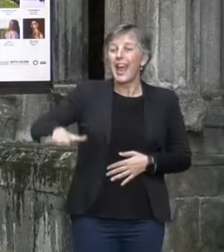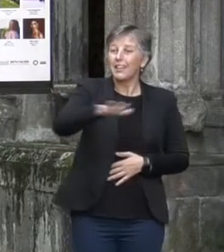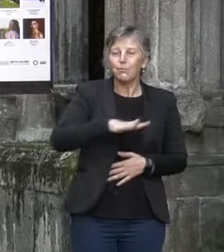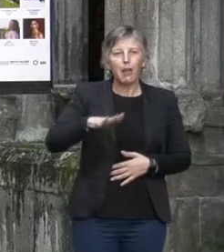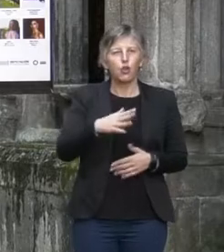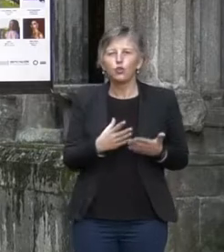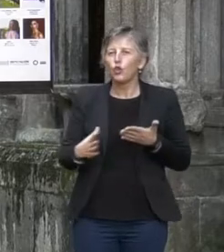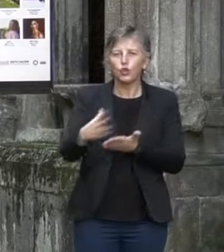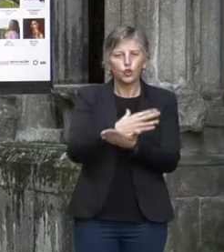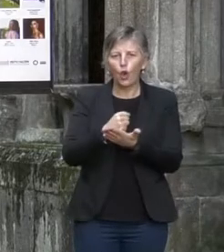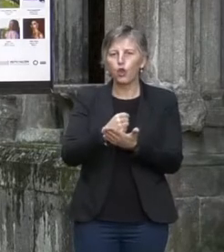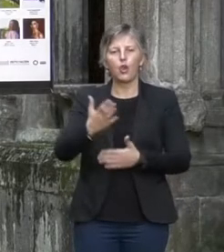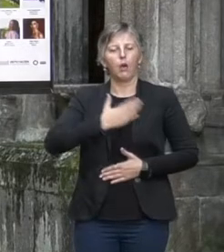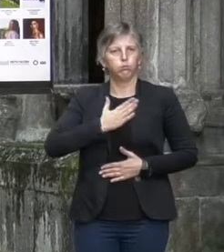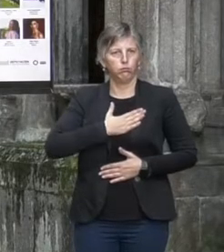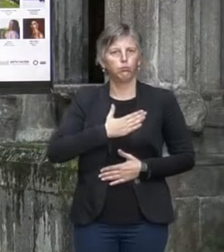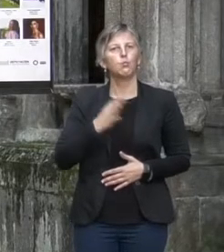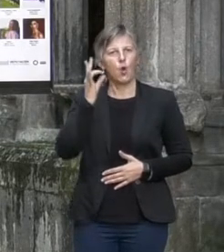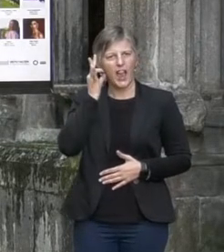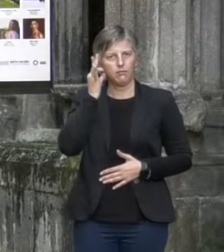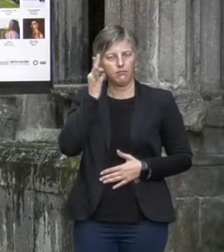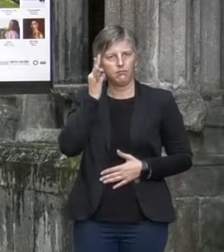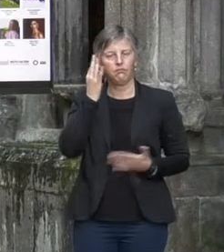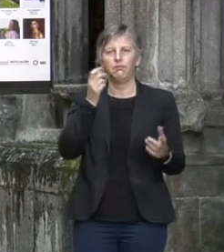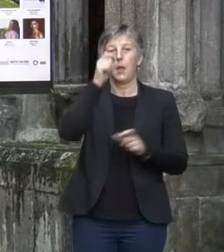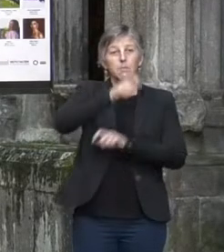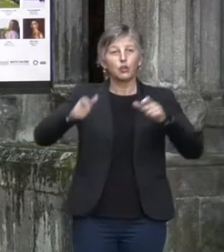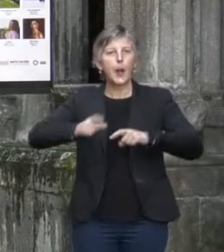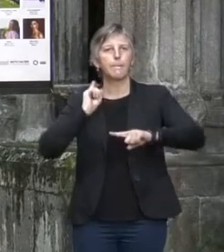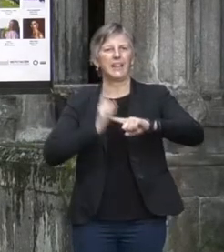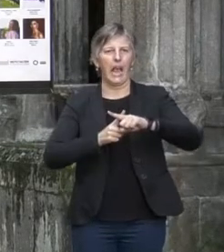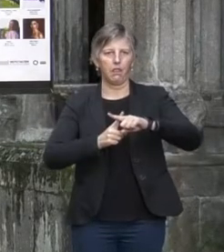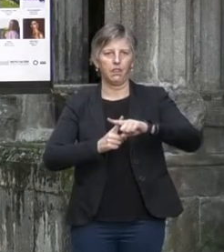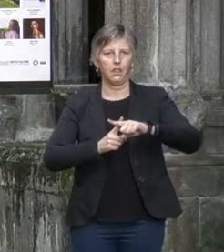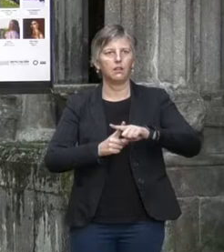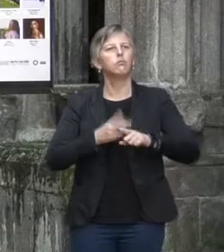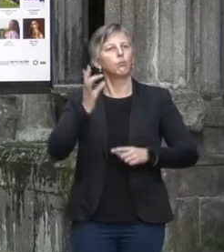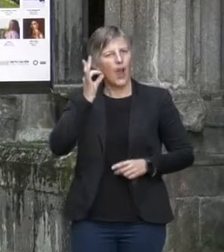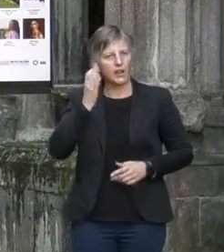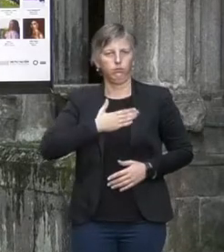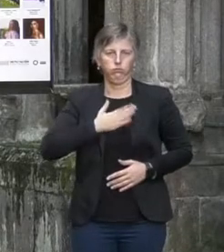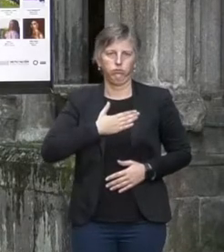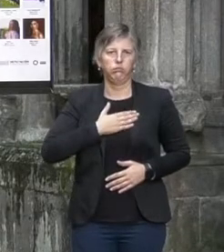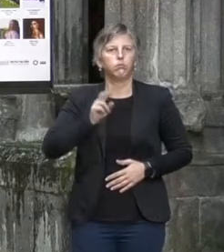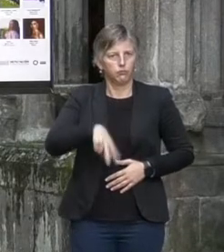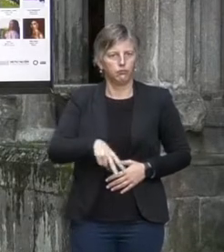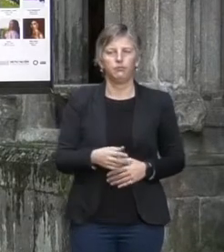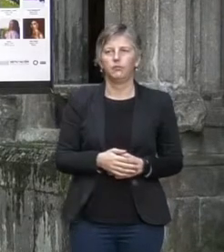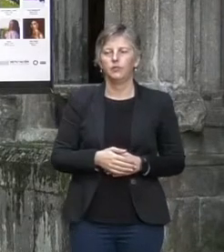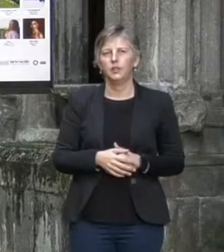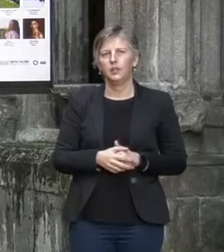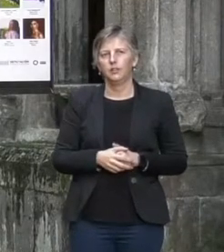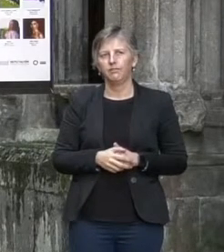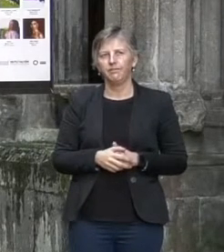espacios son nosos, da metade da poboación das mulleres. Antes